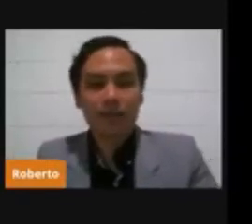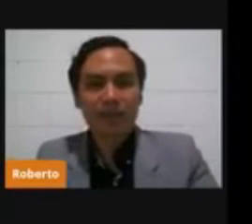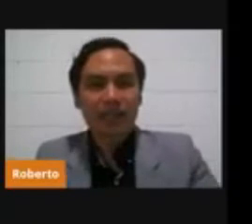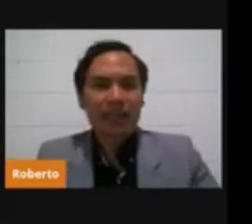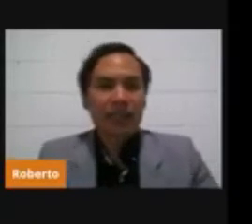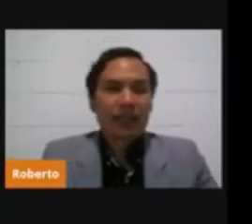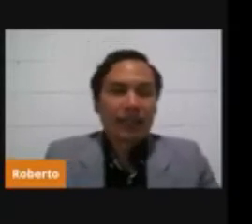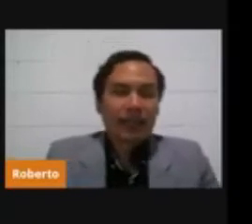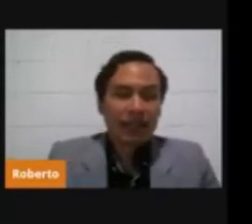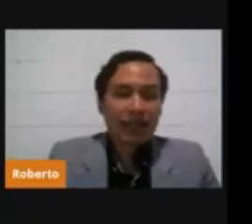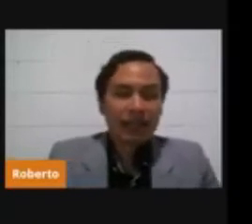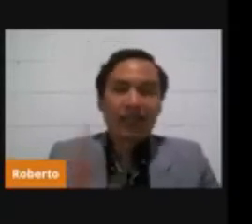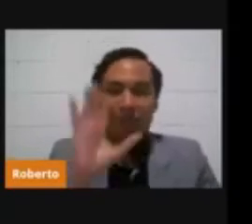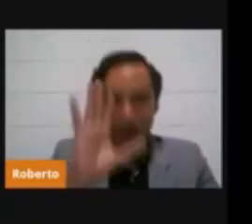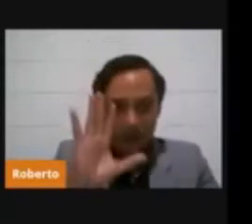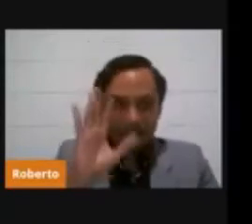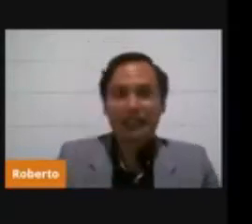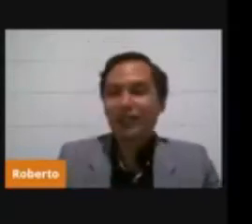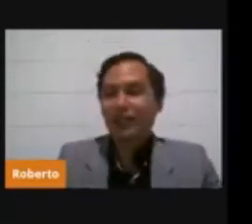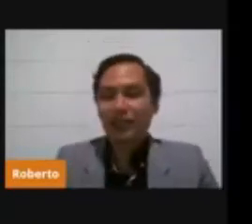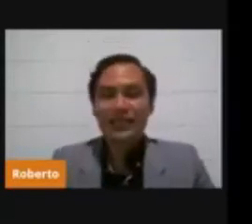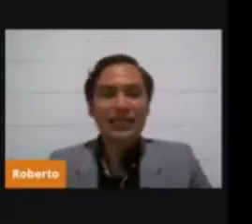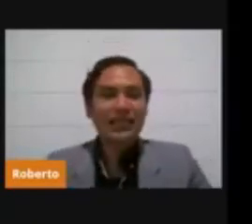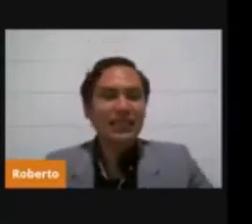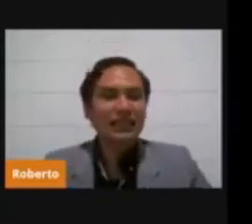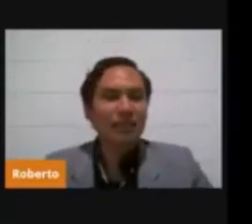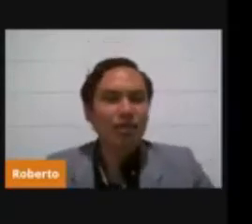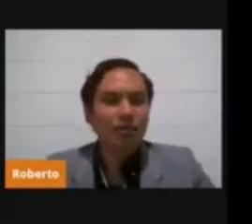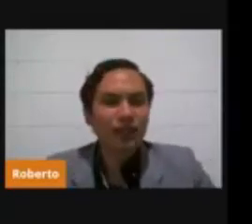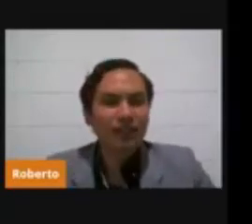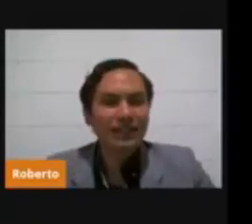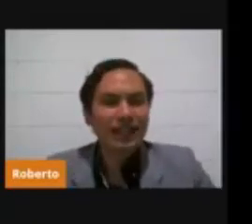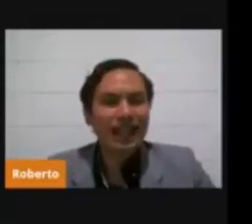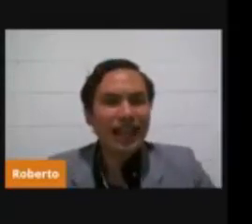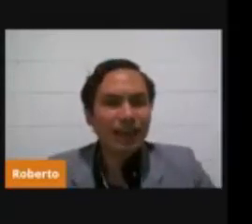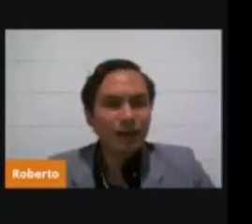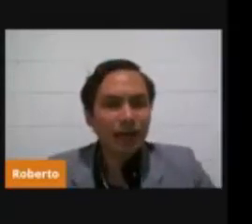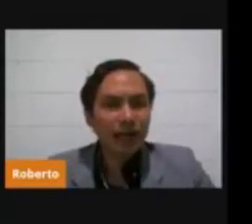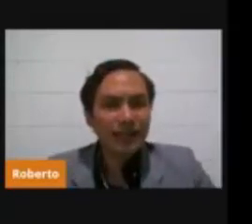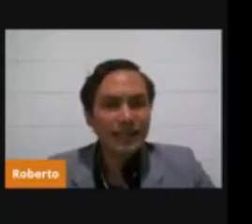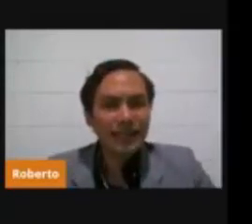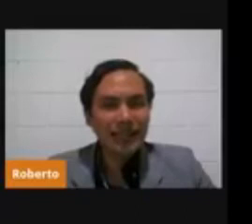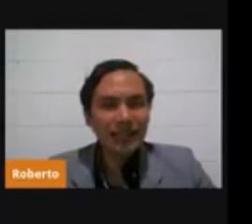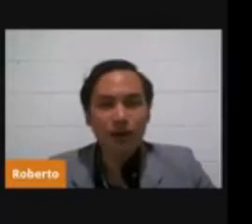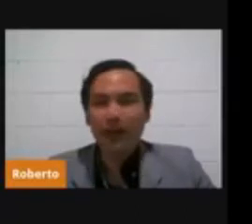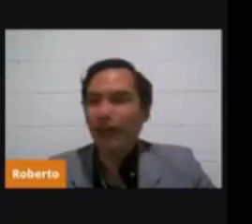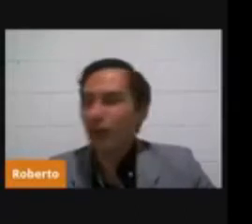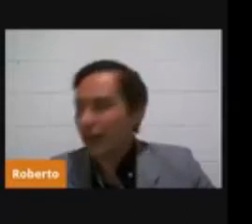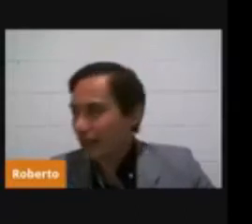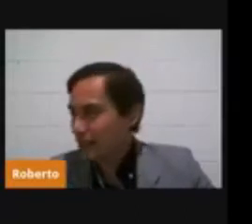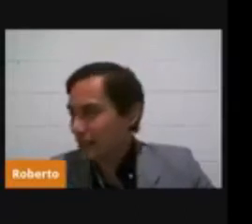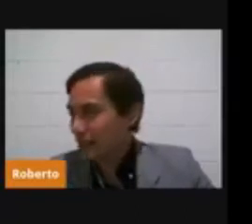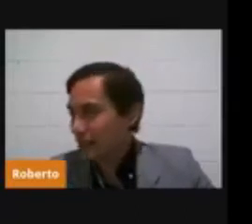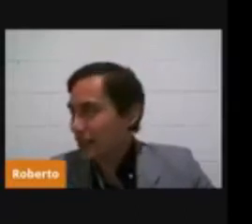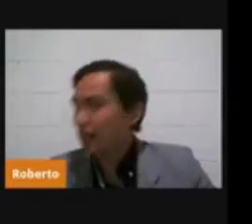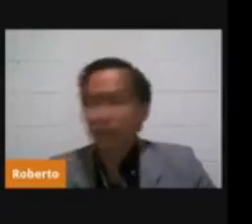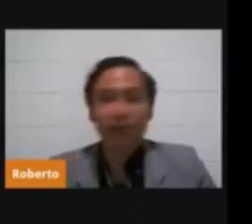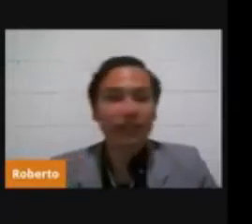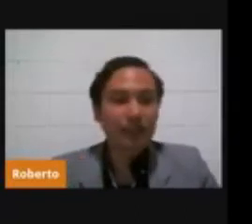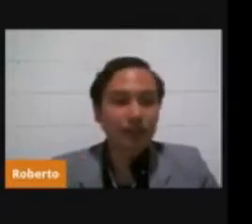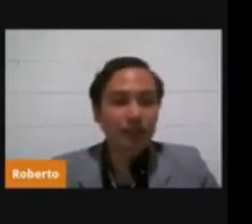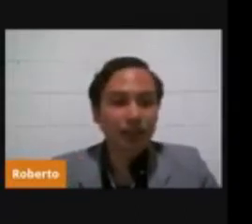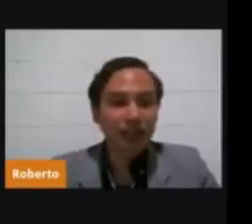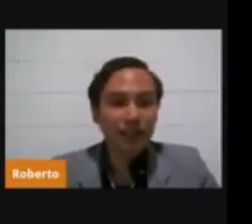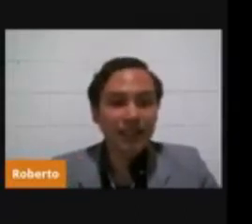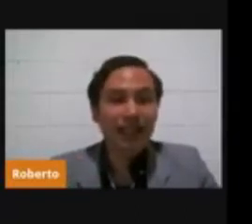Ahora, sí, vamos a ir aprendiendo lengua de señas y el término correcto es lengua de señas o lenguaje de señas. Bueno,